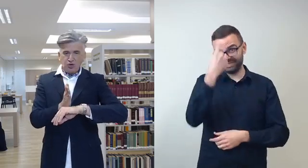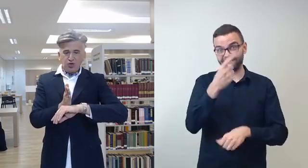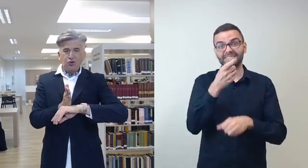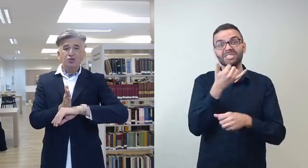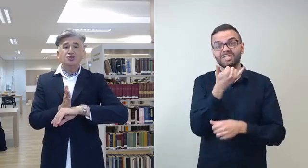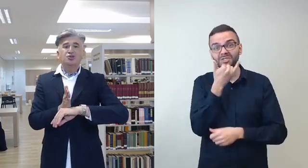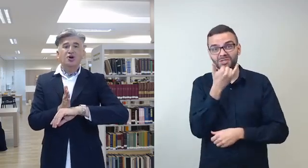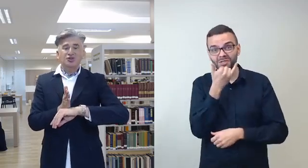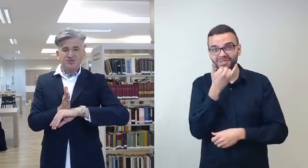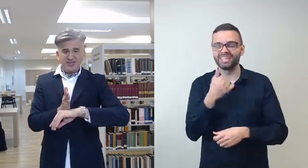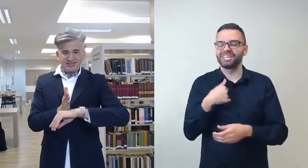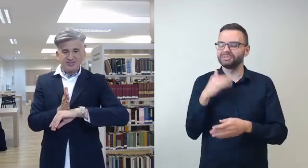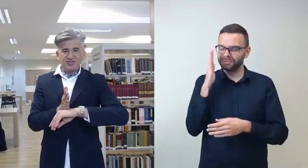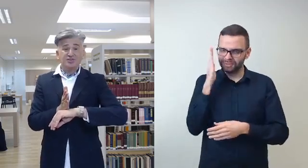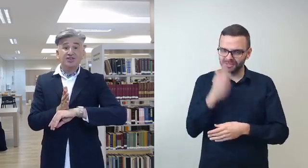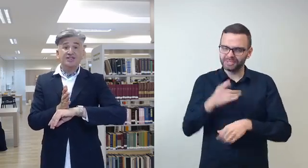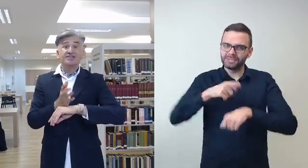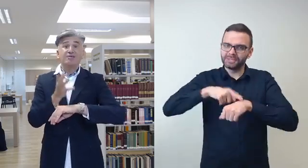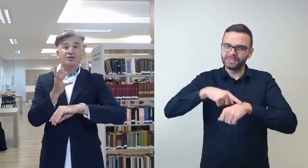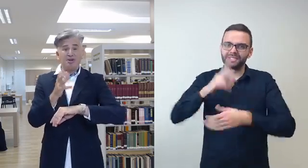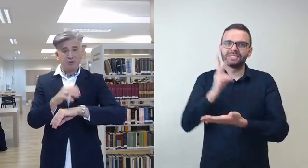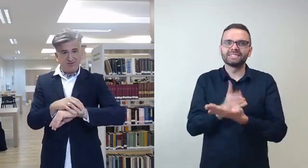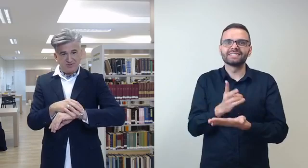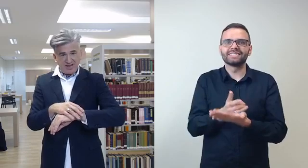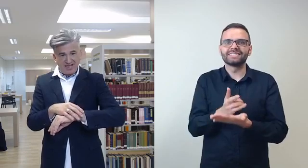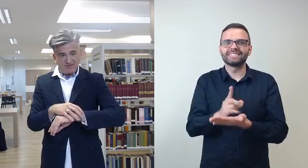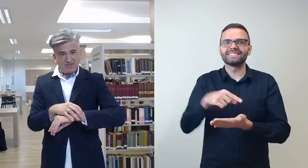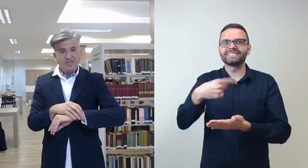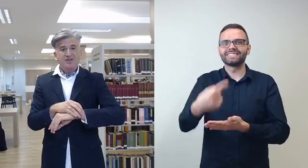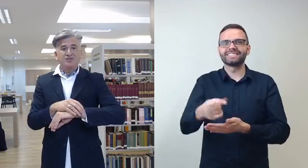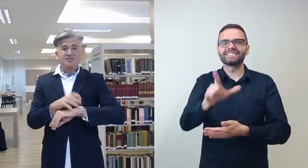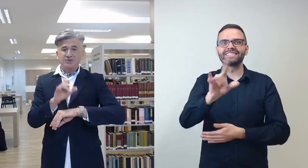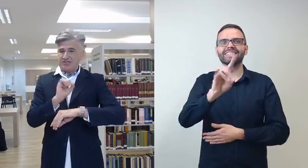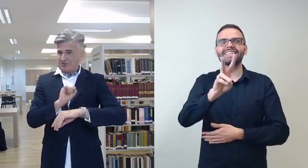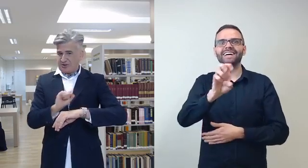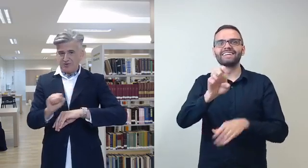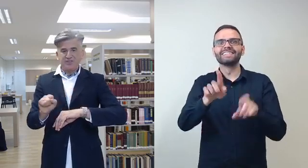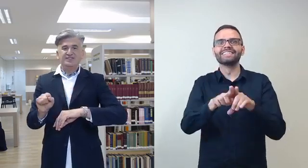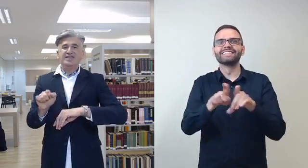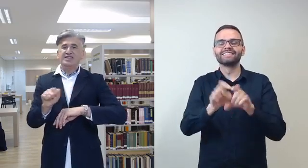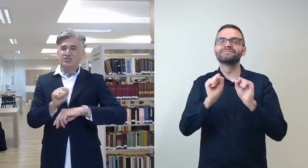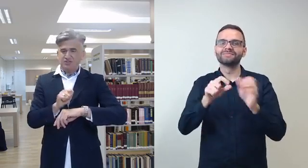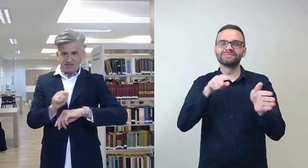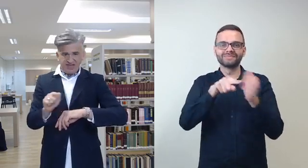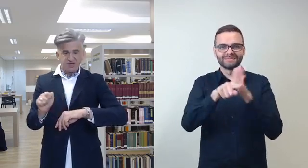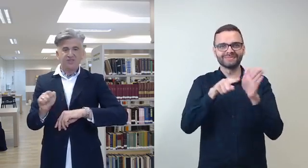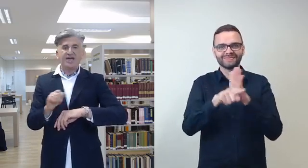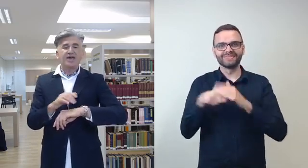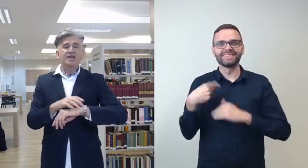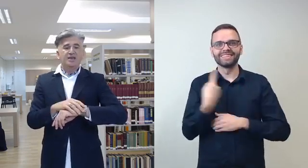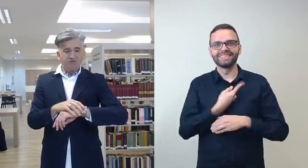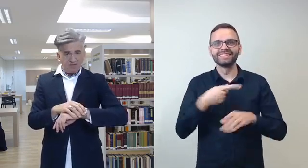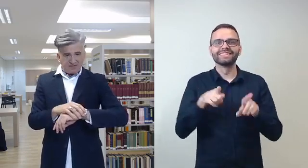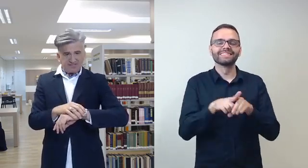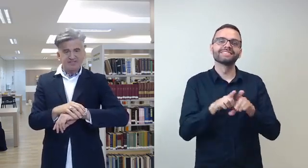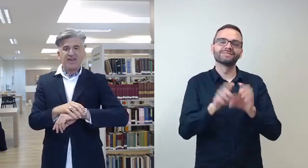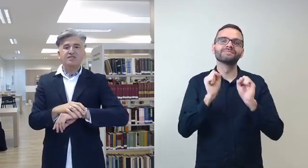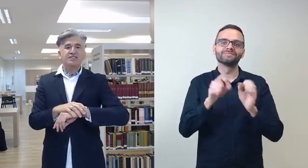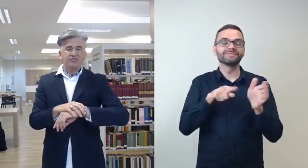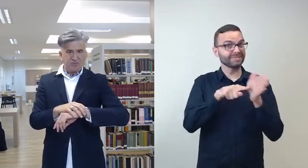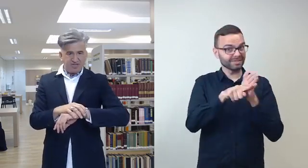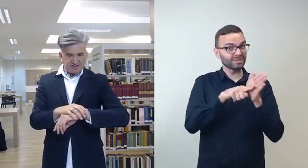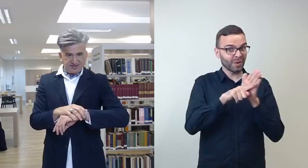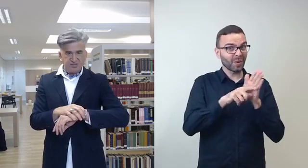muito ortodoxo nesse sentido. Quem sabe numa próxima live você mande as perguntas aí, a gente vai anotar, vai pesquisar e